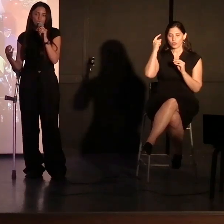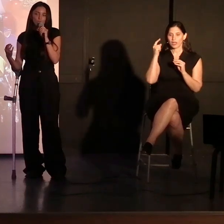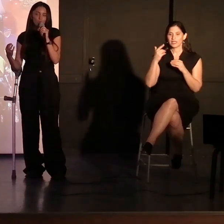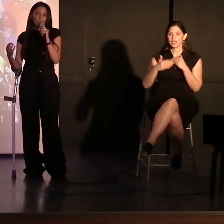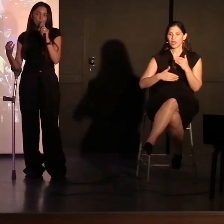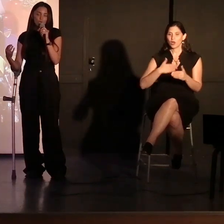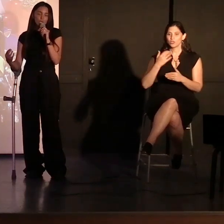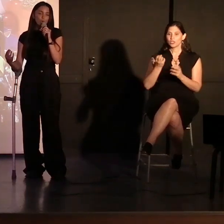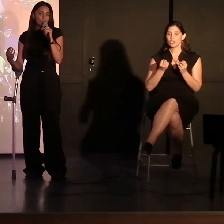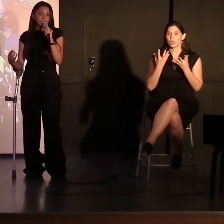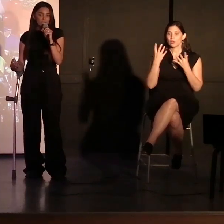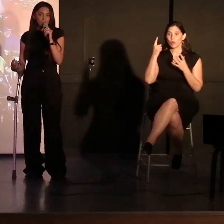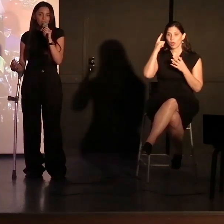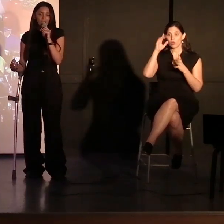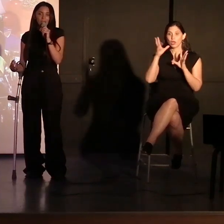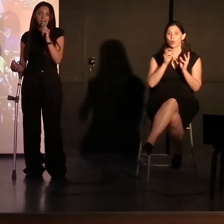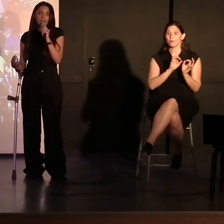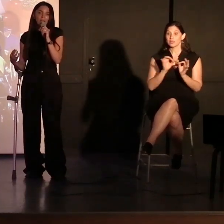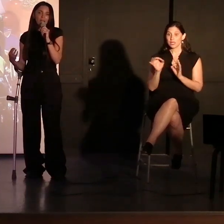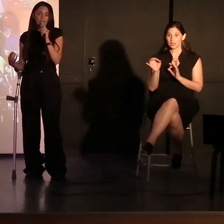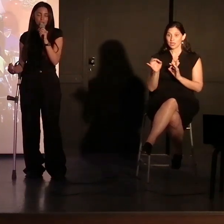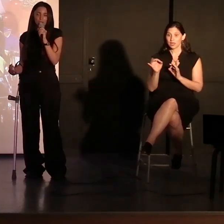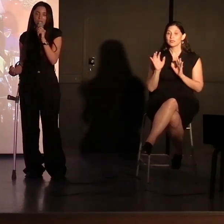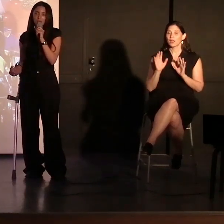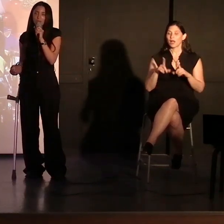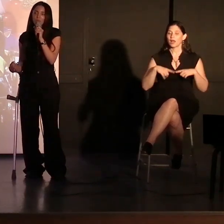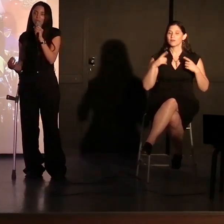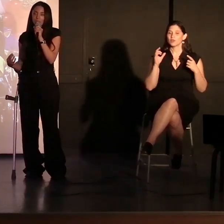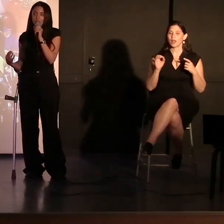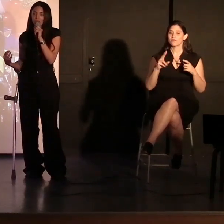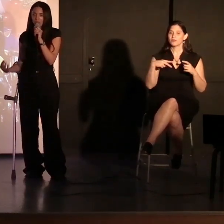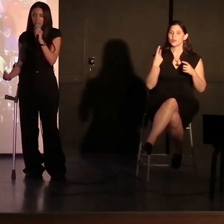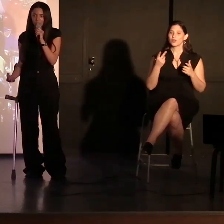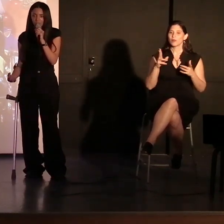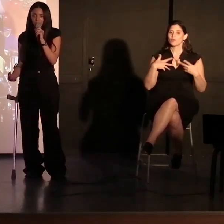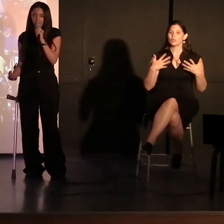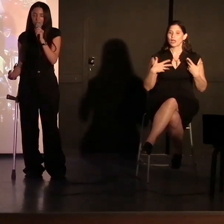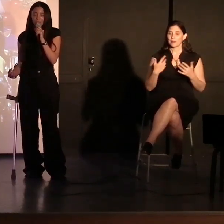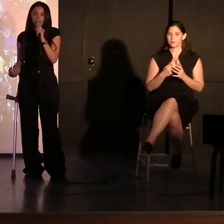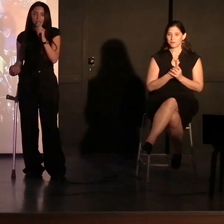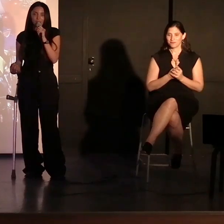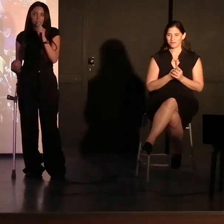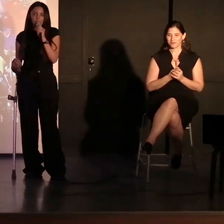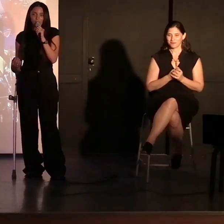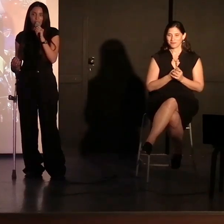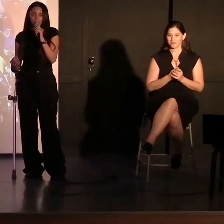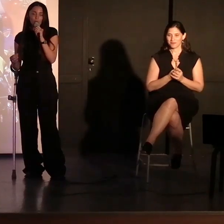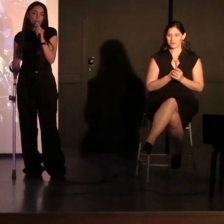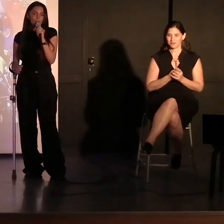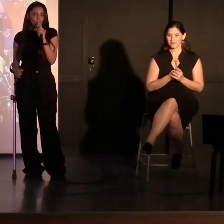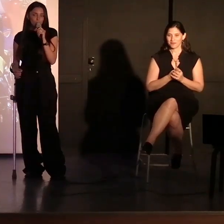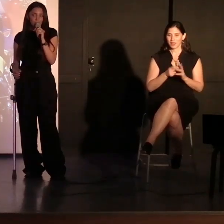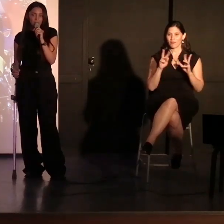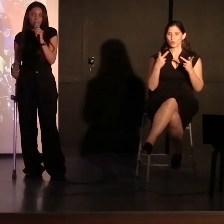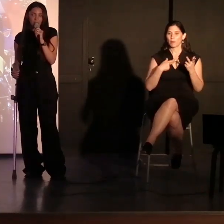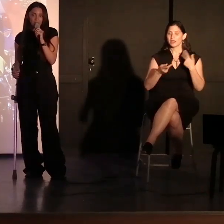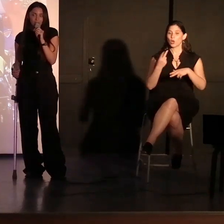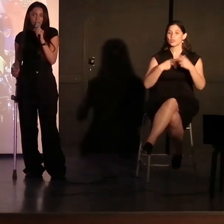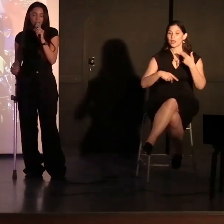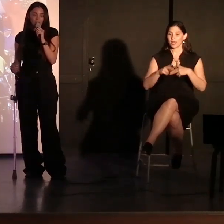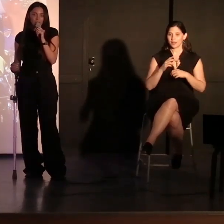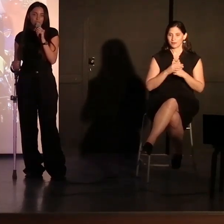ככל שתשדר לראש שהכל בסדר ככה החיים שלכם יהיו יותר מאושרים ועוד פעם אני